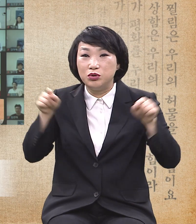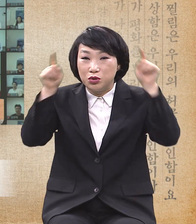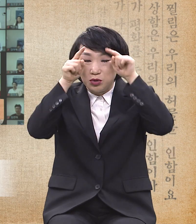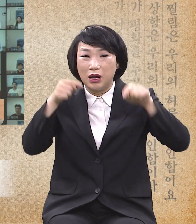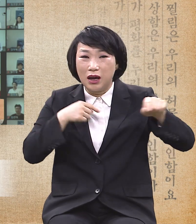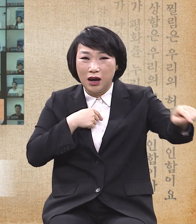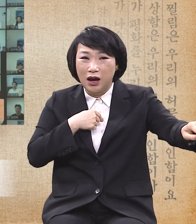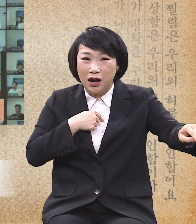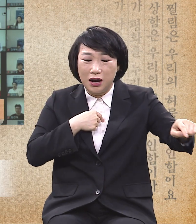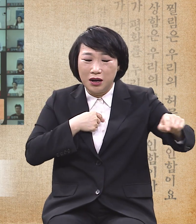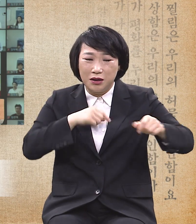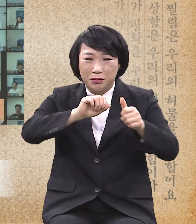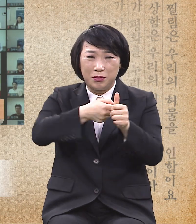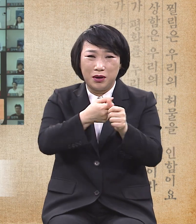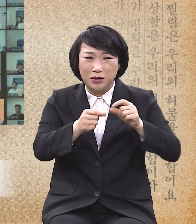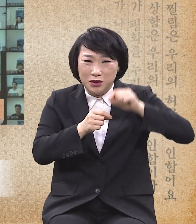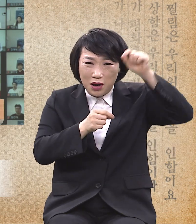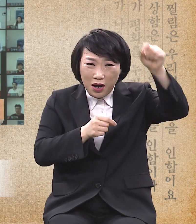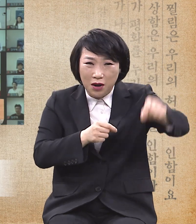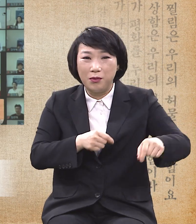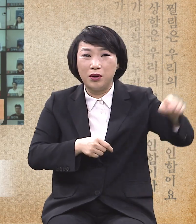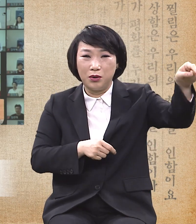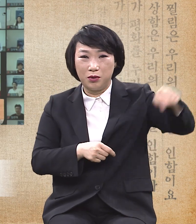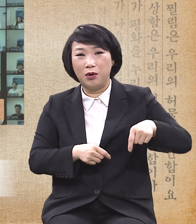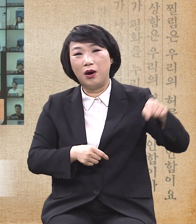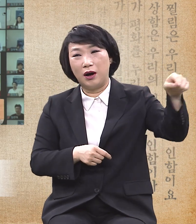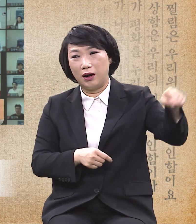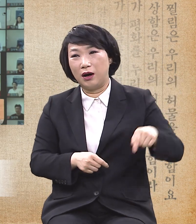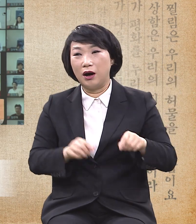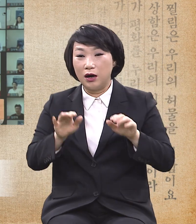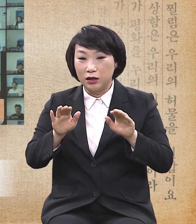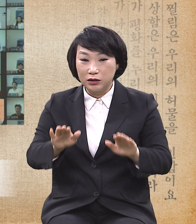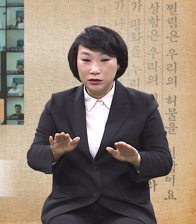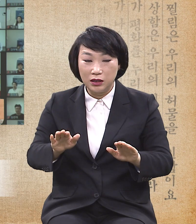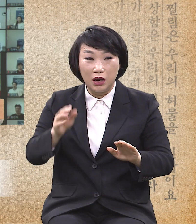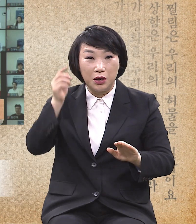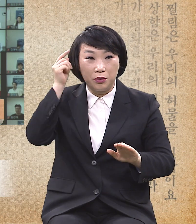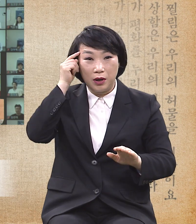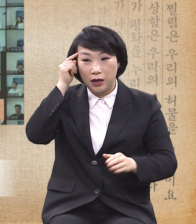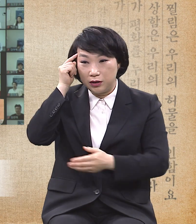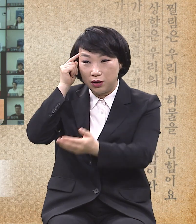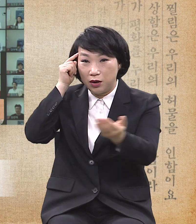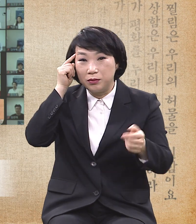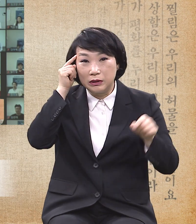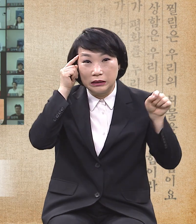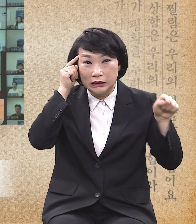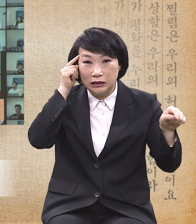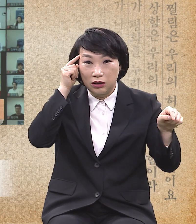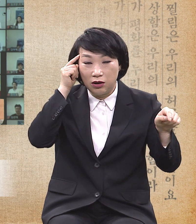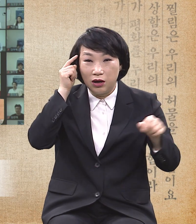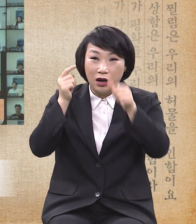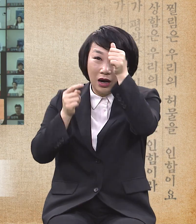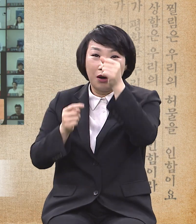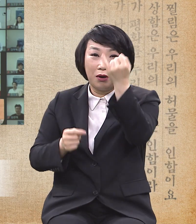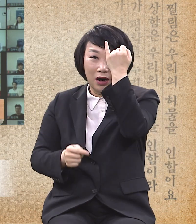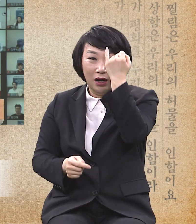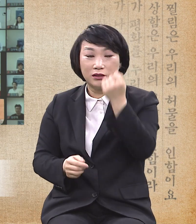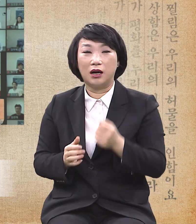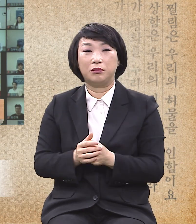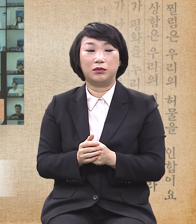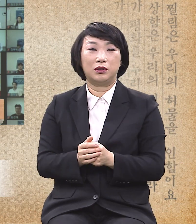지옥의 많은 형벌이 오게 되나니, 근데 왜 이것을 하와와